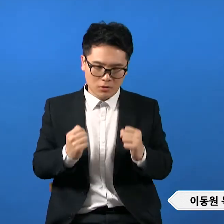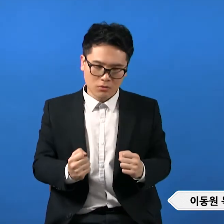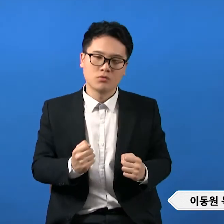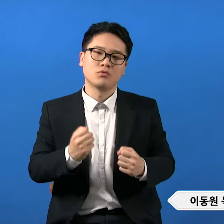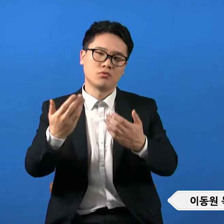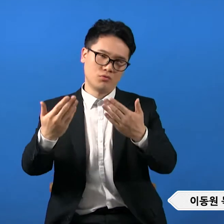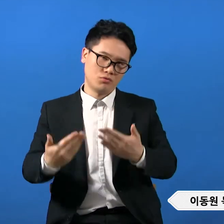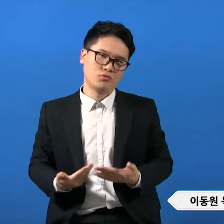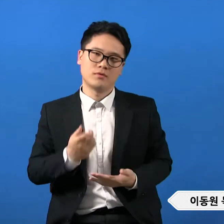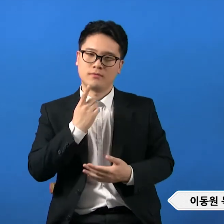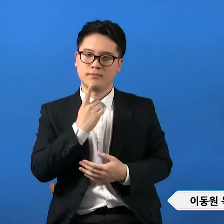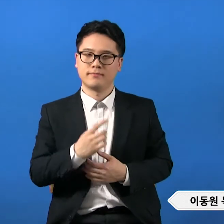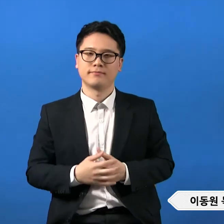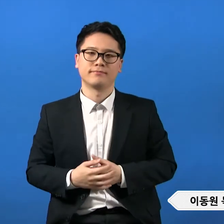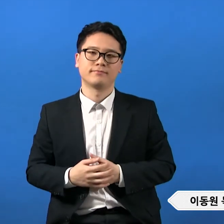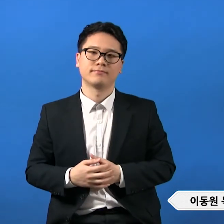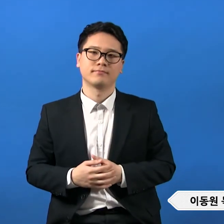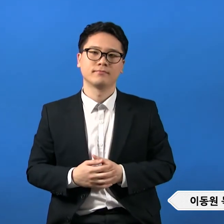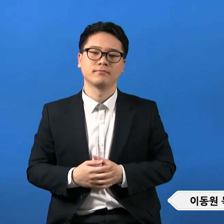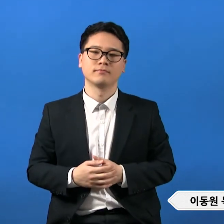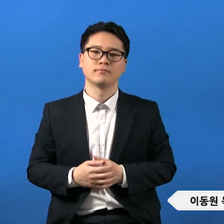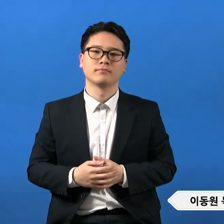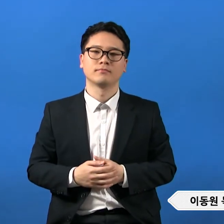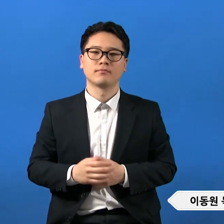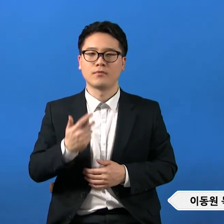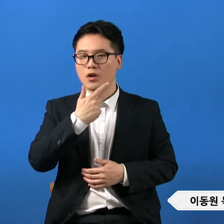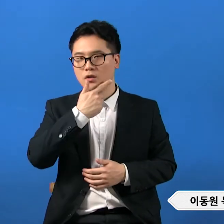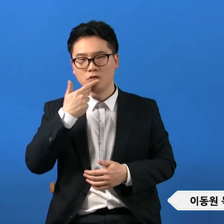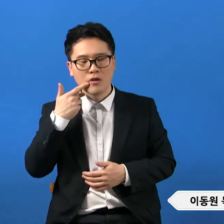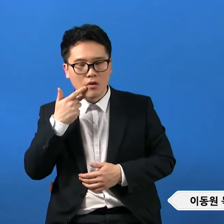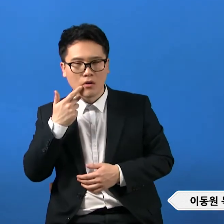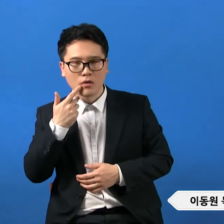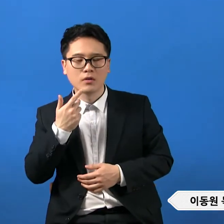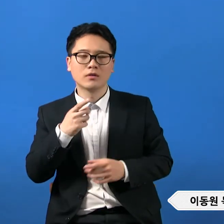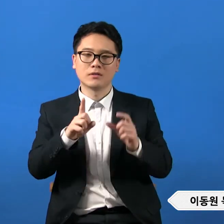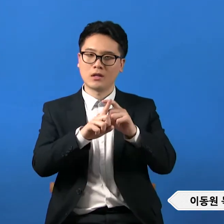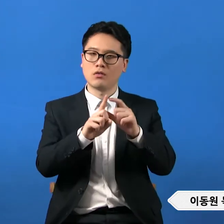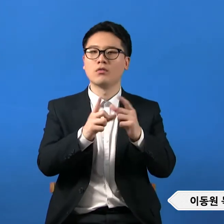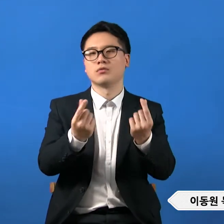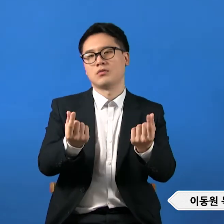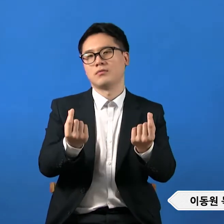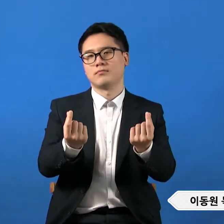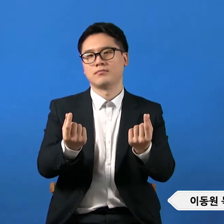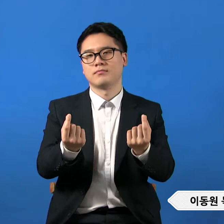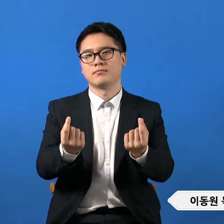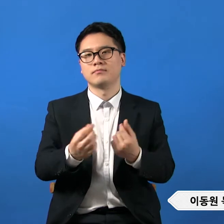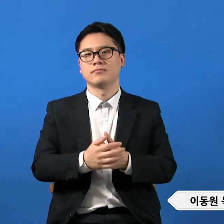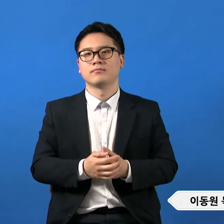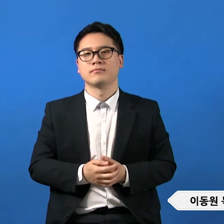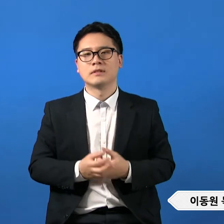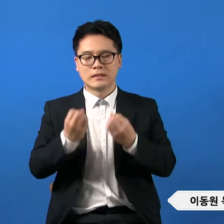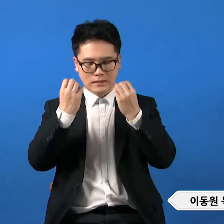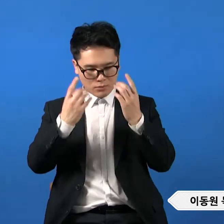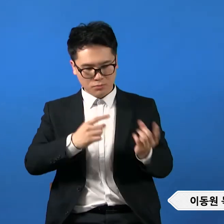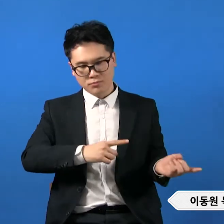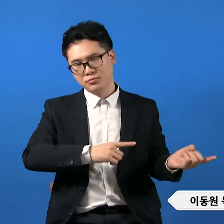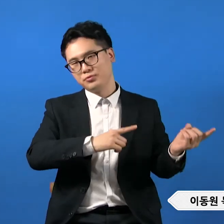바로 부흥인 것입니다. 영어의 revival 혹은 renewal, 그것이 바로 그런 의미를 갖고